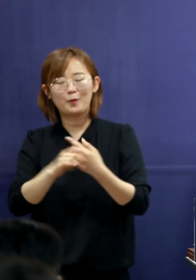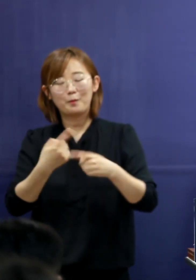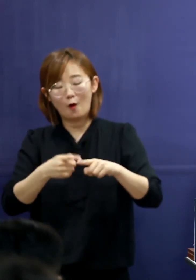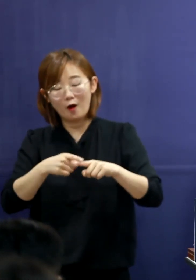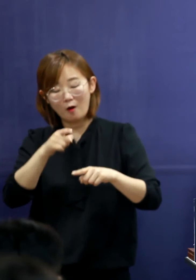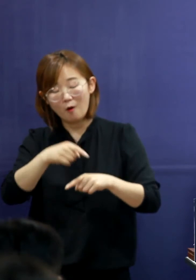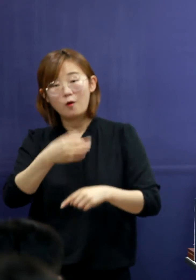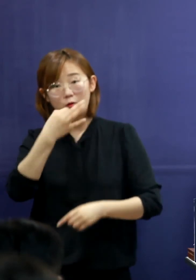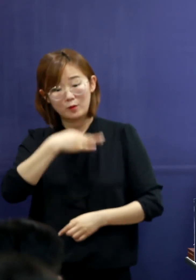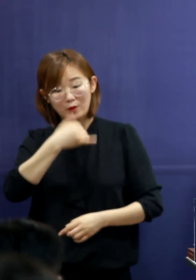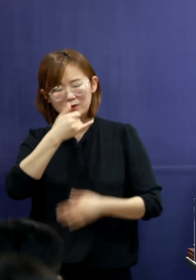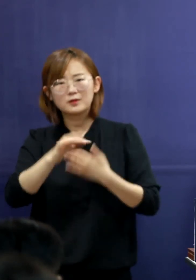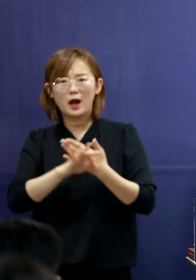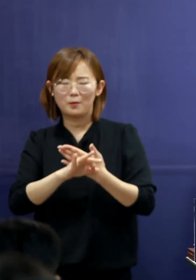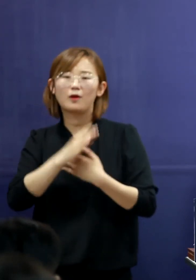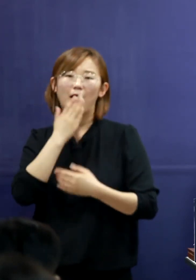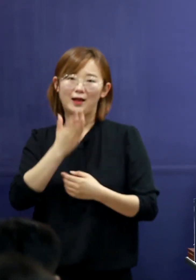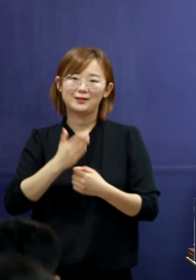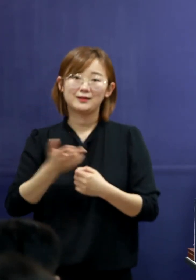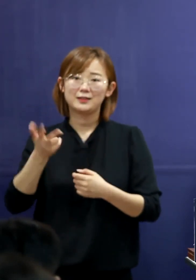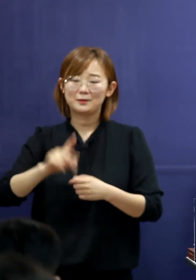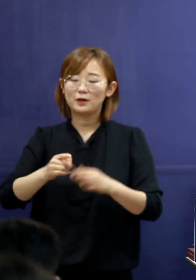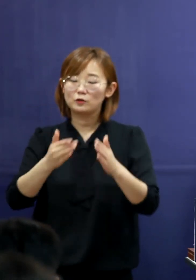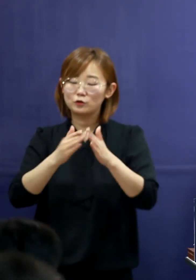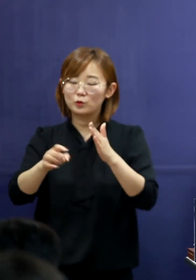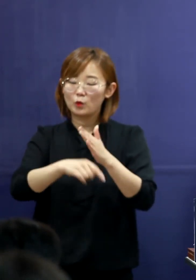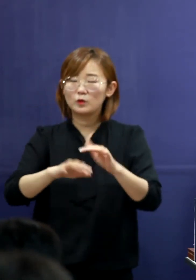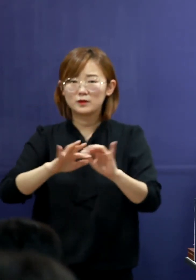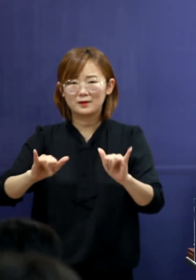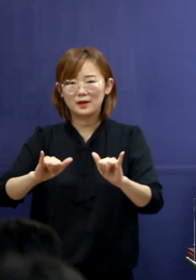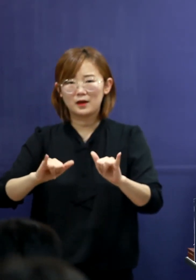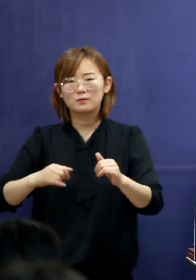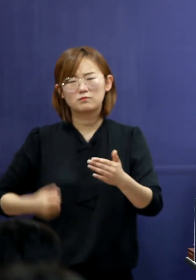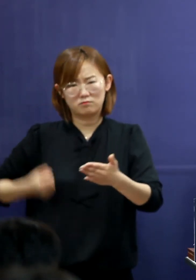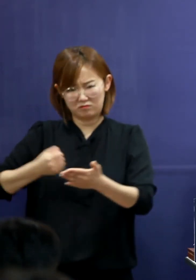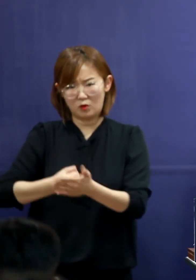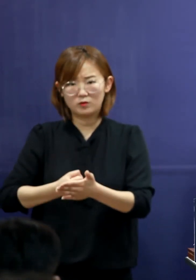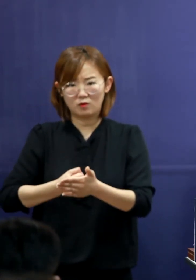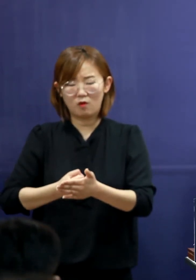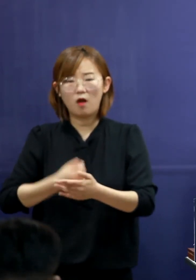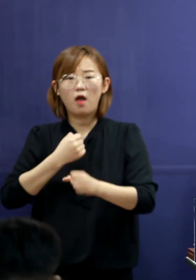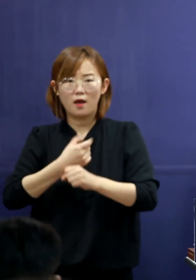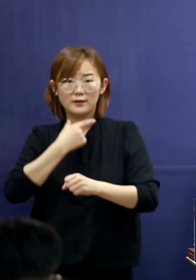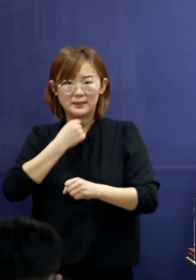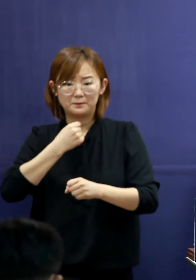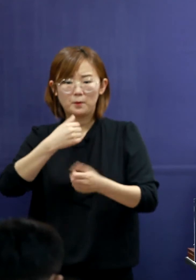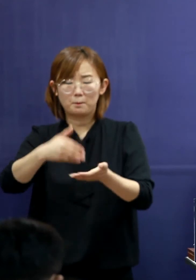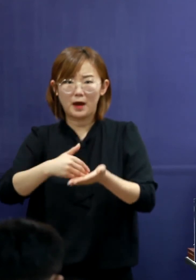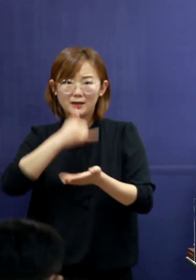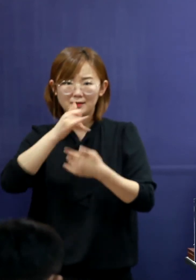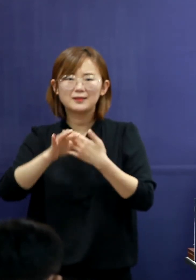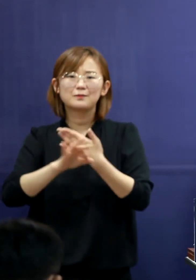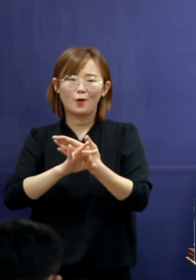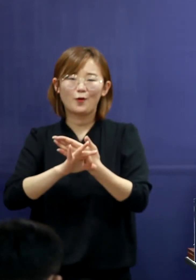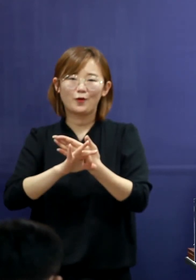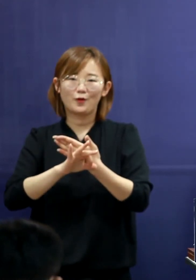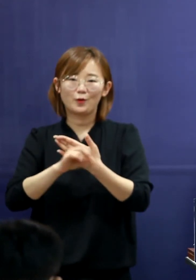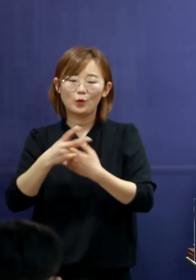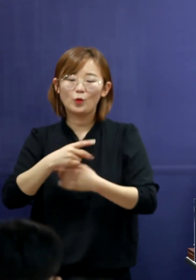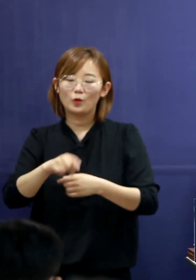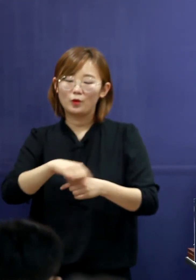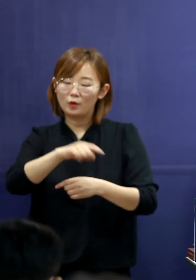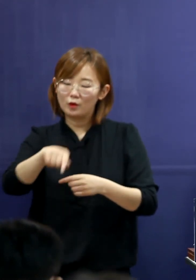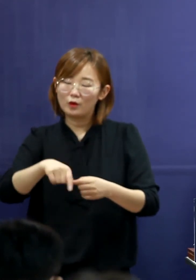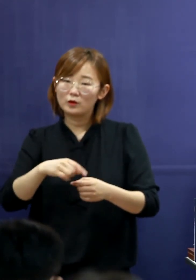의사와 능력이 있어야 가능하답니다. 그래서 그거는 아직까지는 그런 의사와 능력이 있는